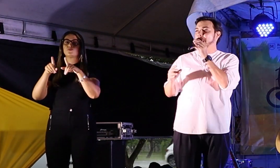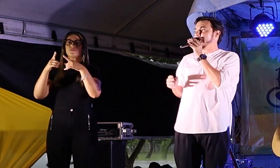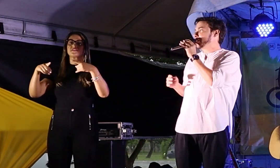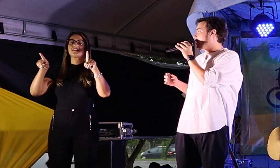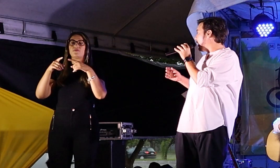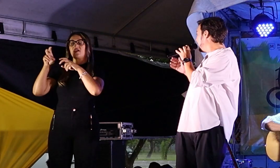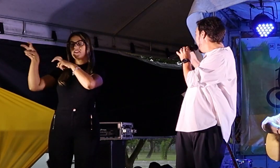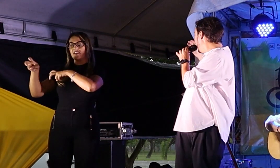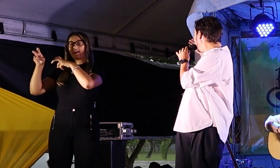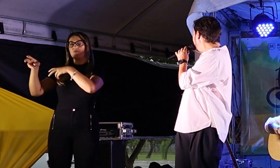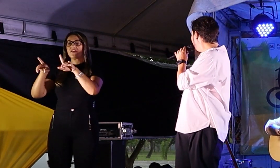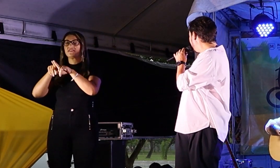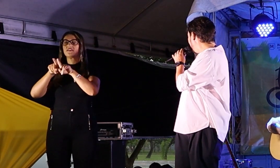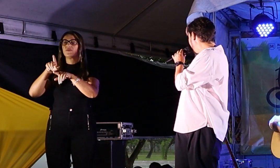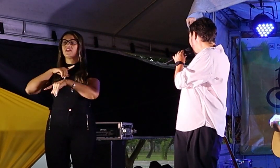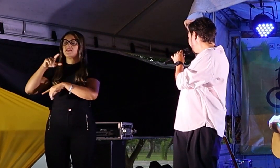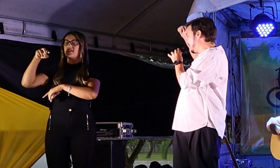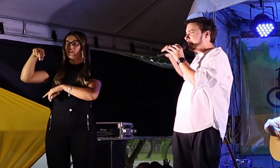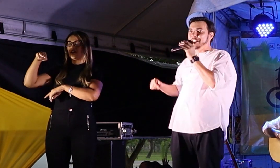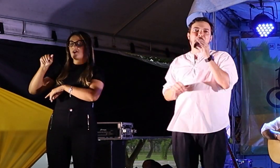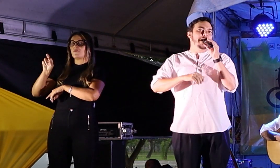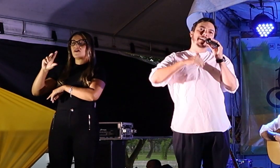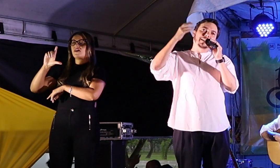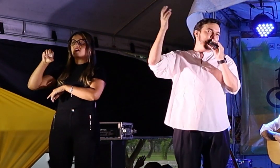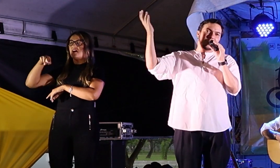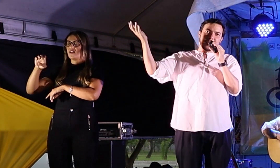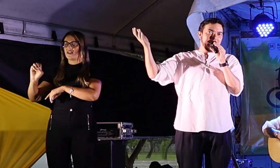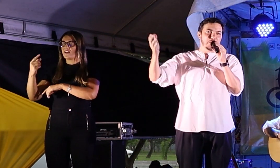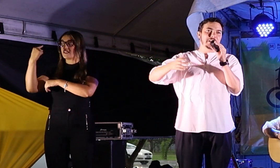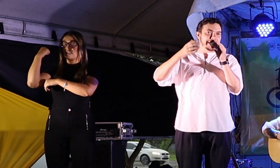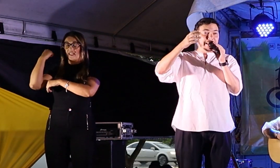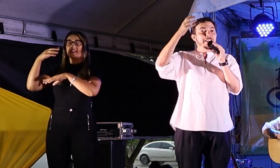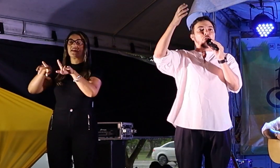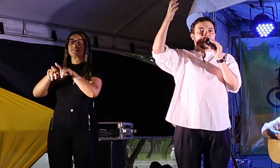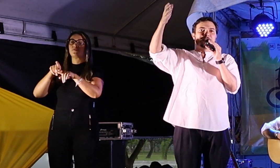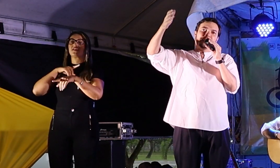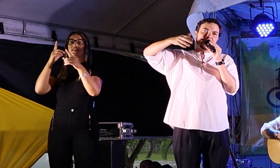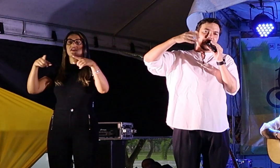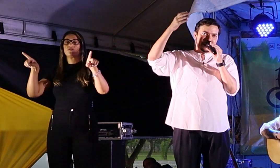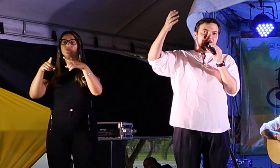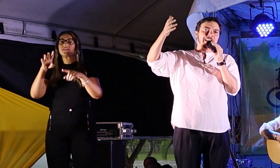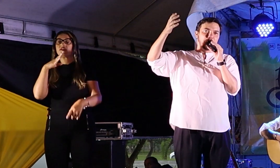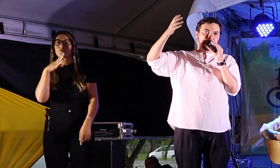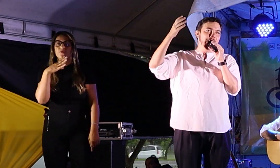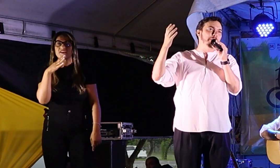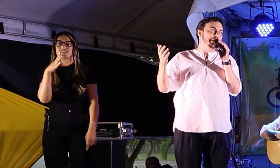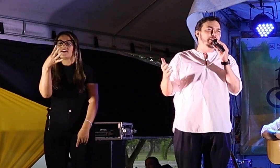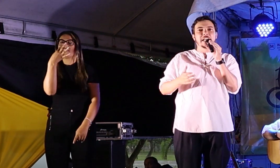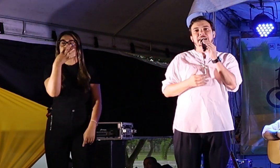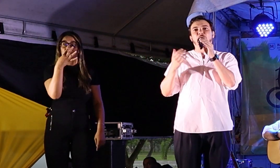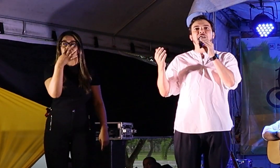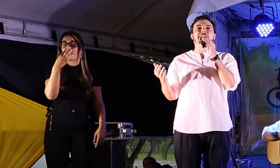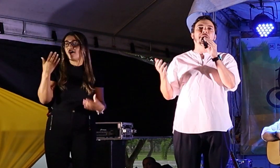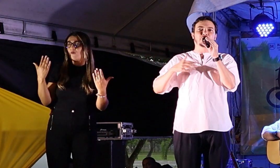maravilhosas. A gente tem a Marlene Souza Lima, que está aqui atrás. Marlene, a música dela, quem não conhece ainda, vai se encantar hoje,